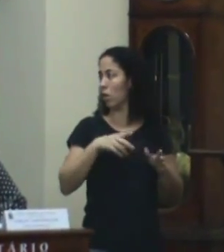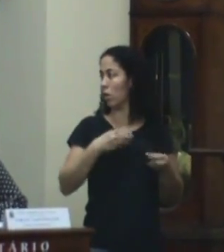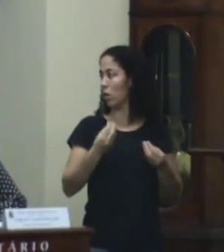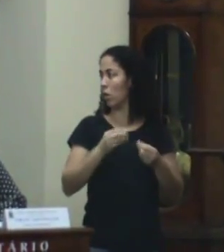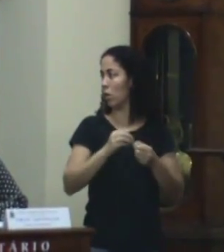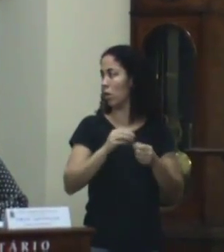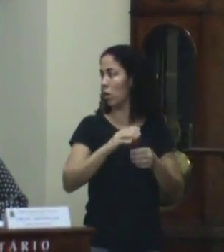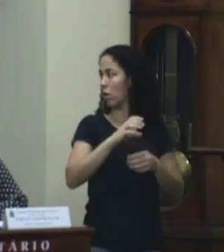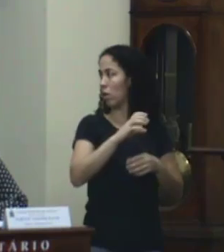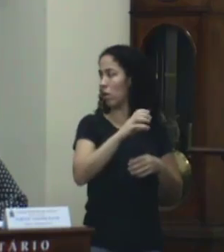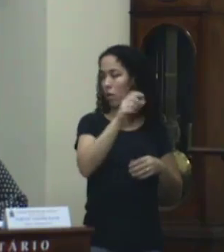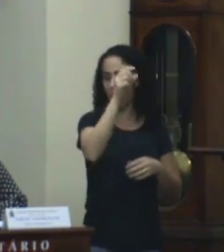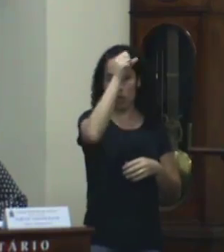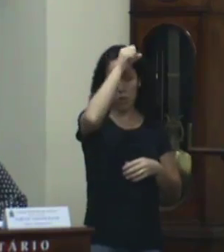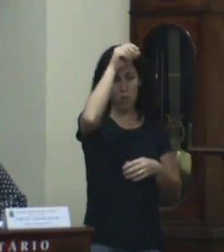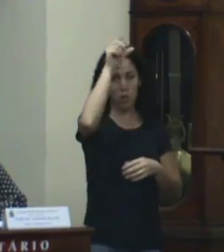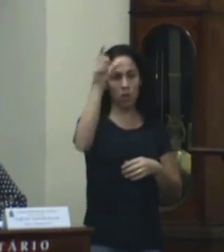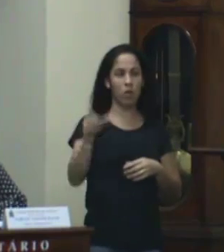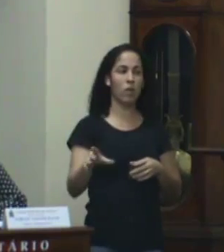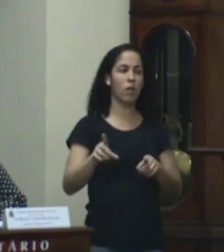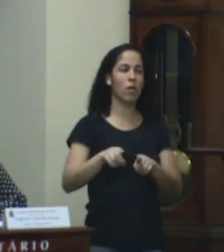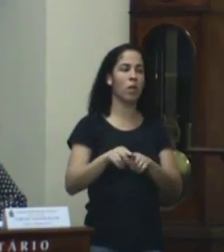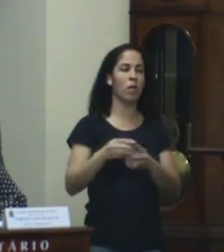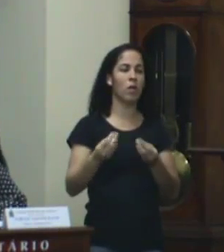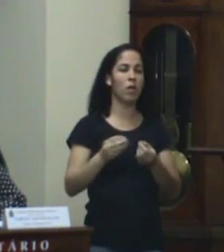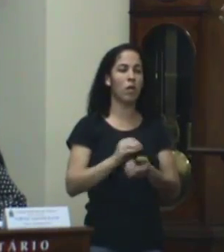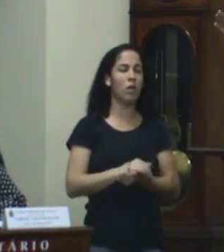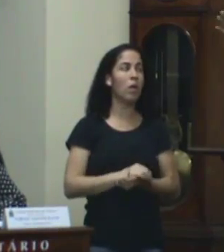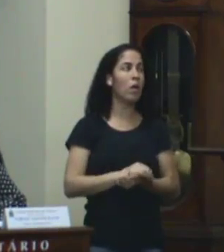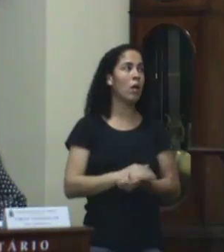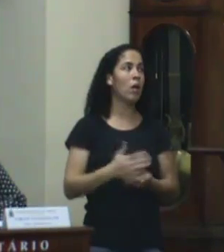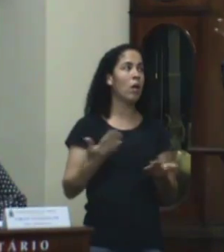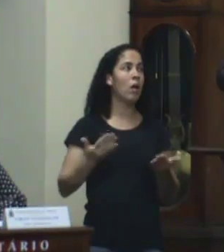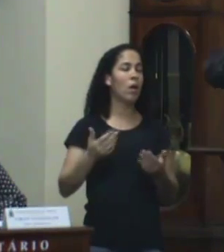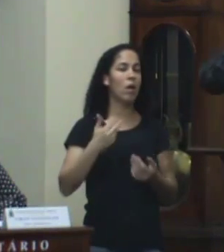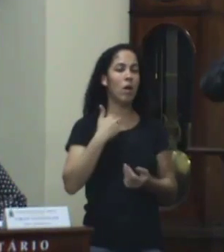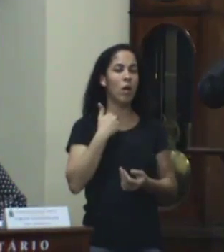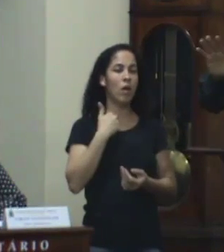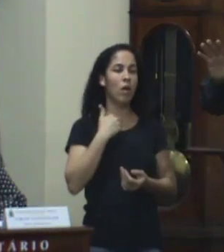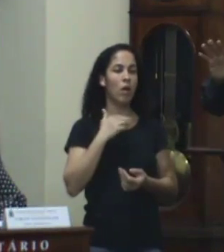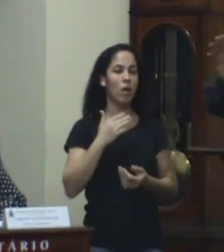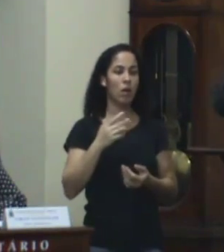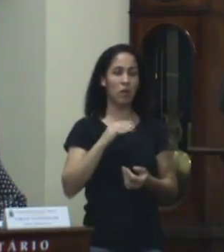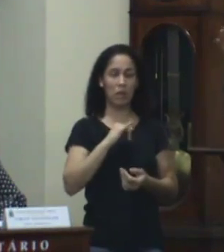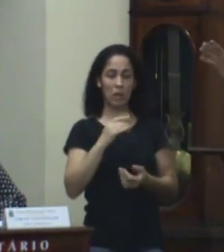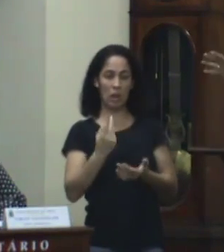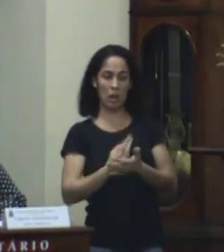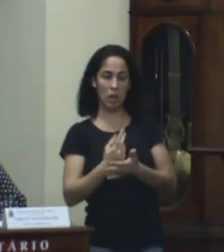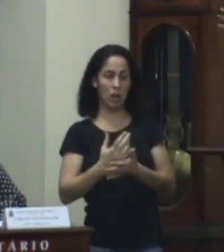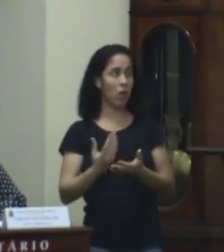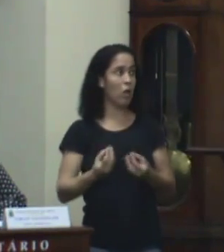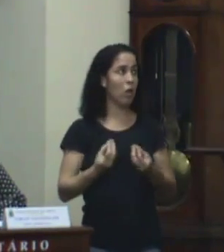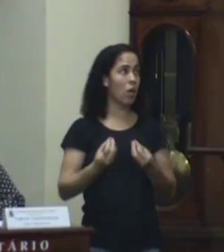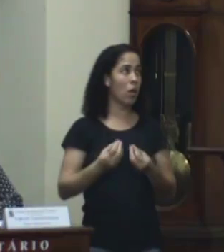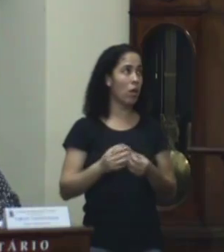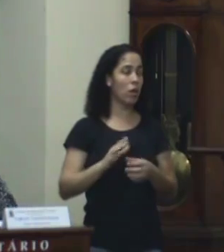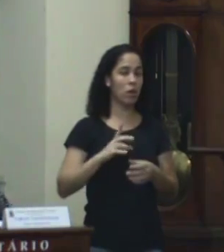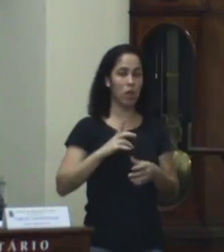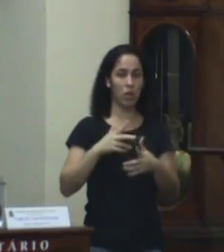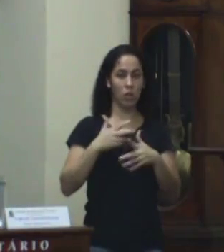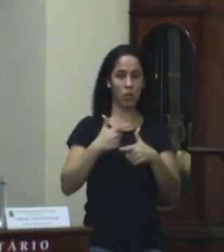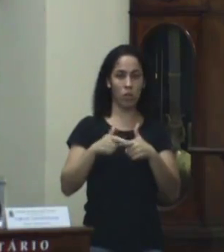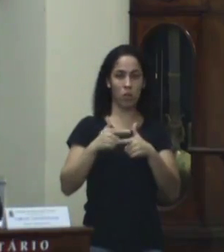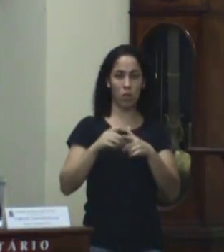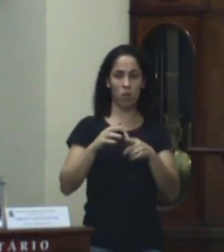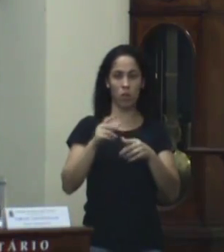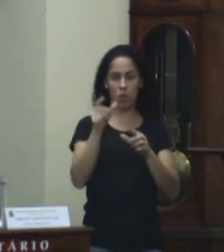e o executivo tem outra prerrogativa. Agora não vai aparecer a pessoa que errou, é sempre assim, quando dá problema não